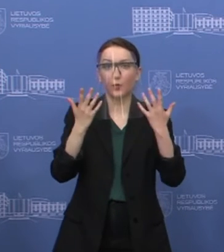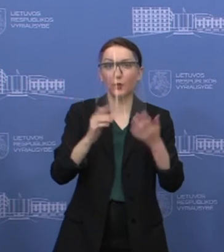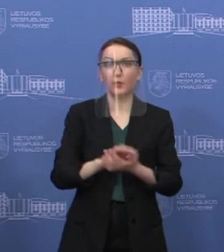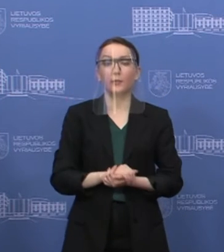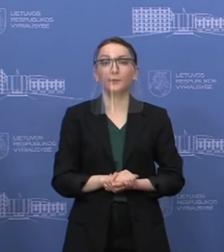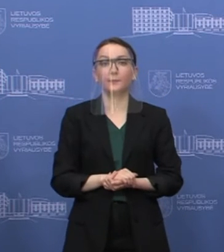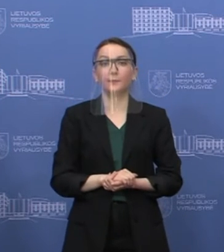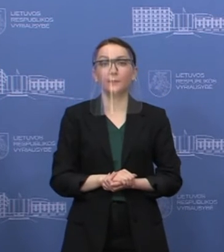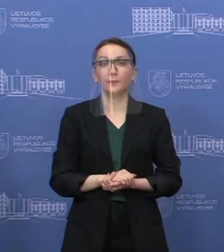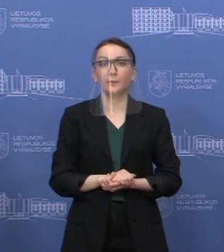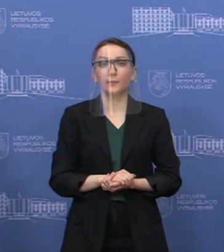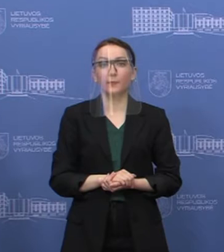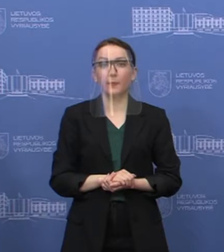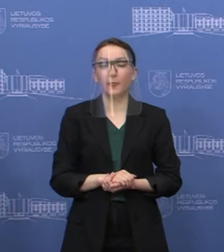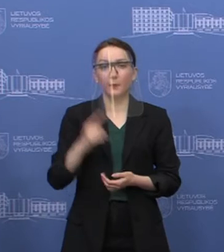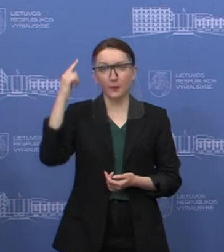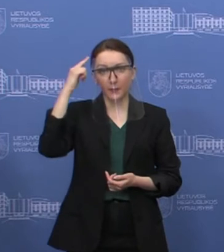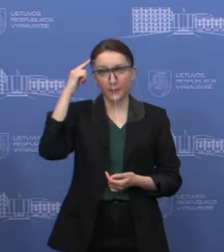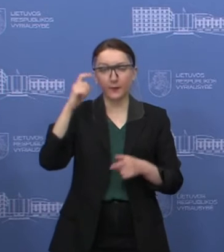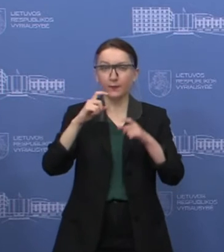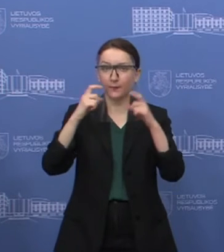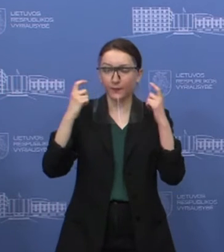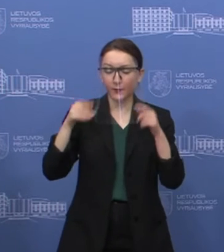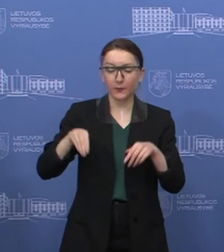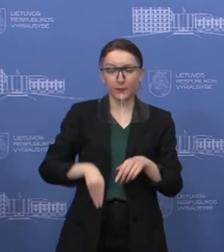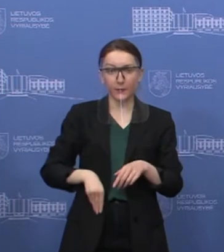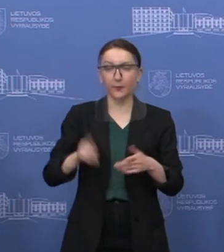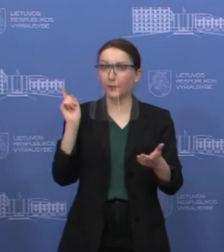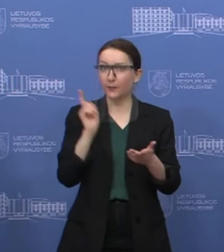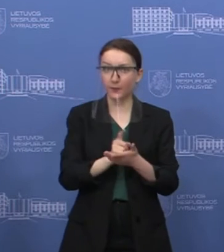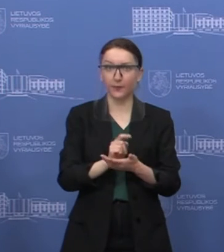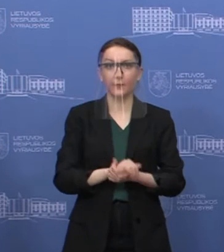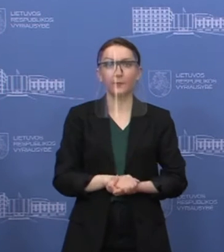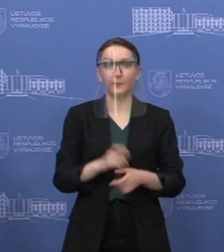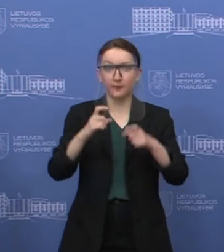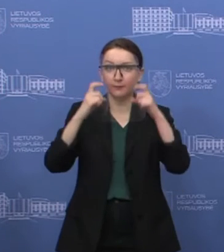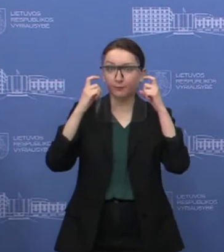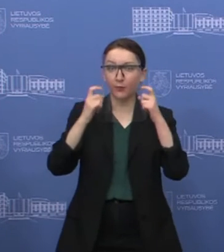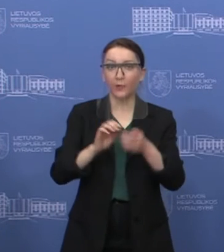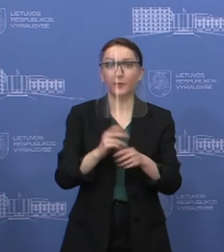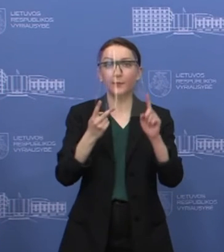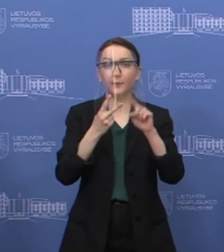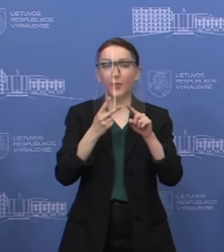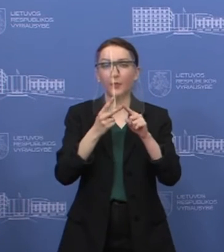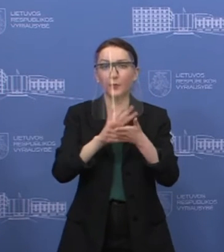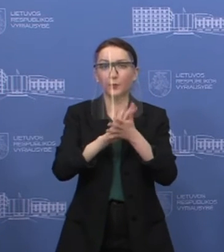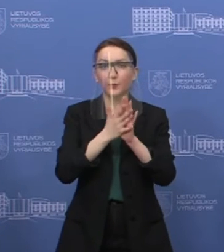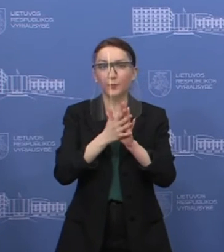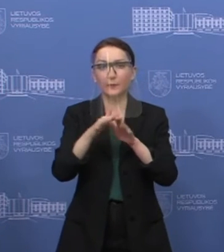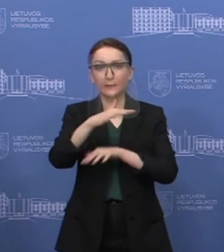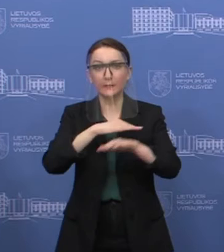tikrais palengvinimais, bet prisimink, kad ją visada turime turėti su savimi. Antras dalykas –